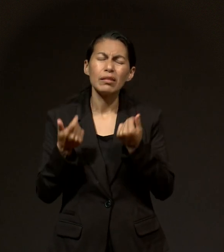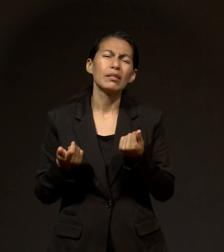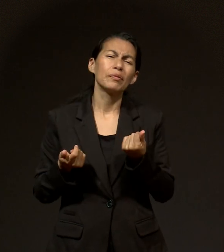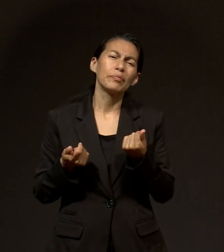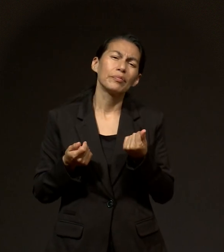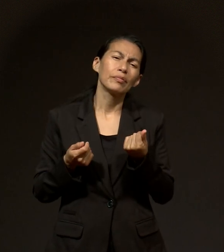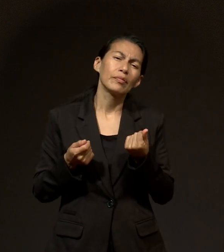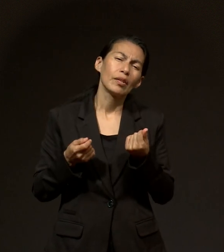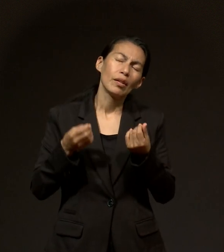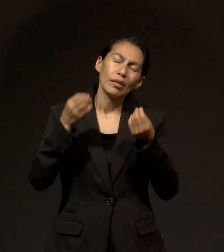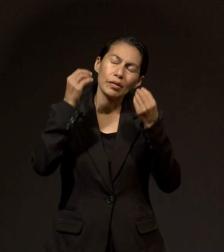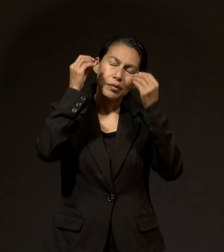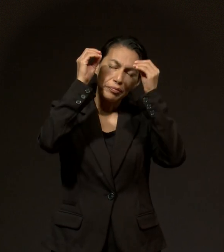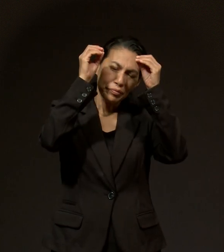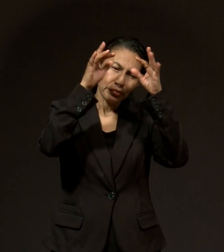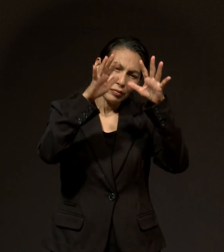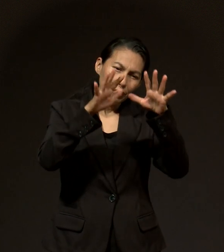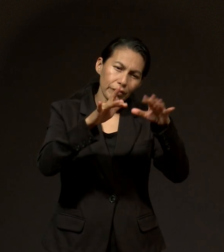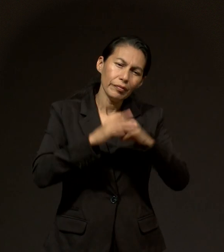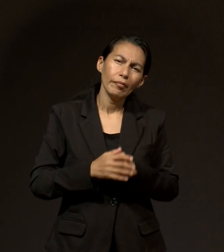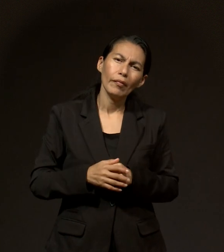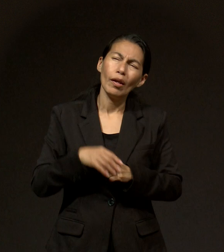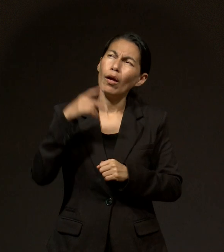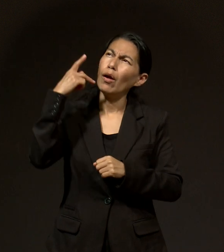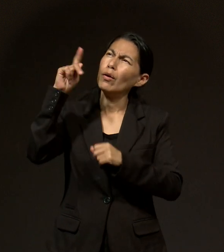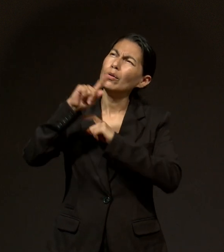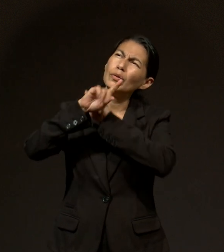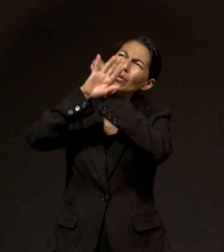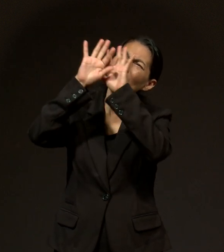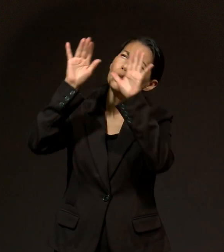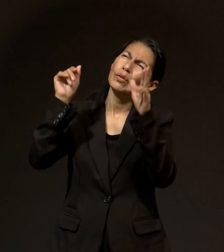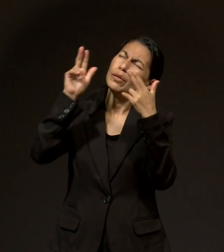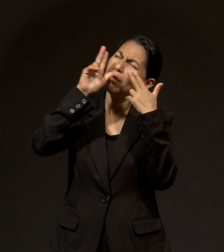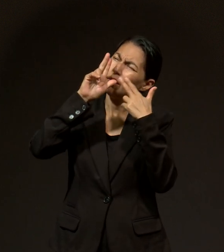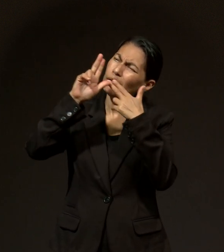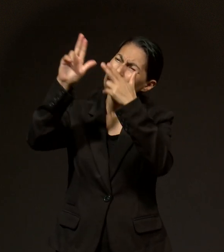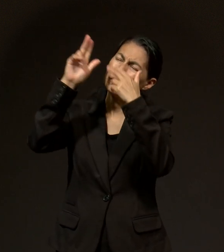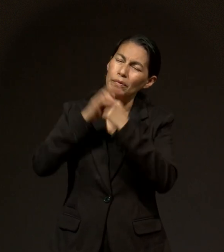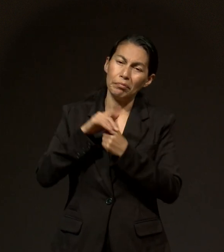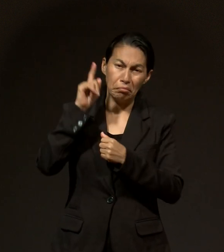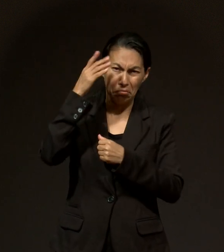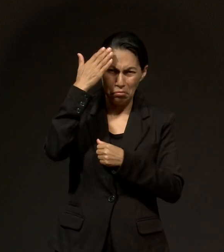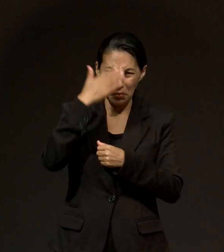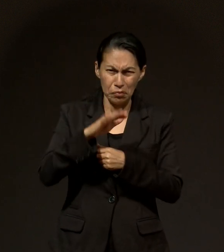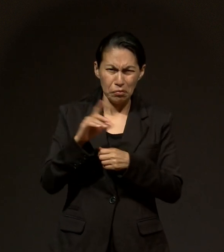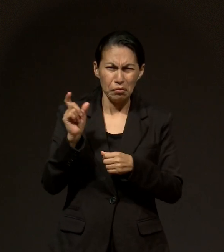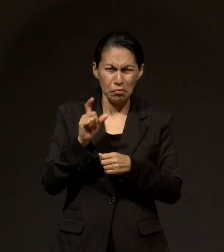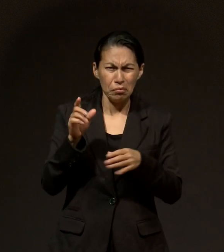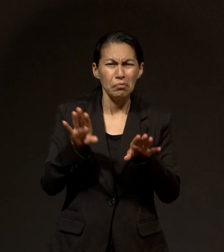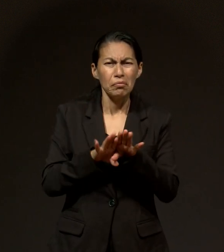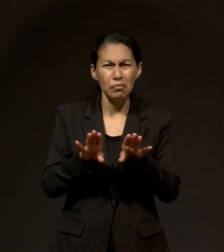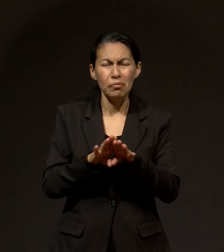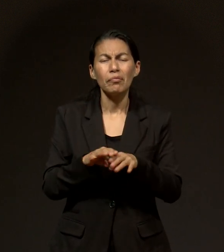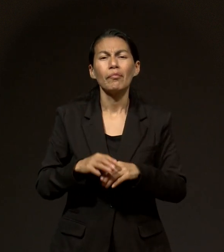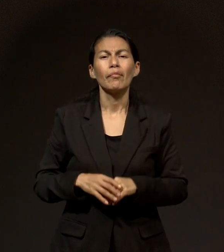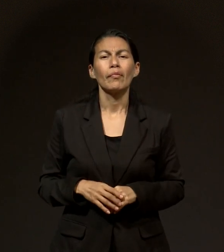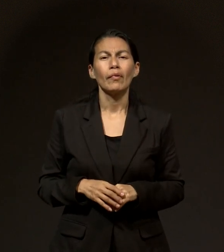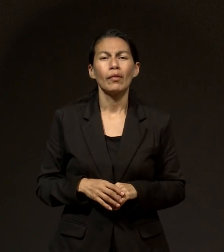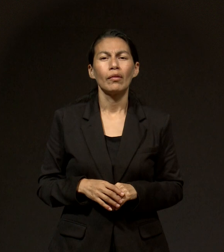Pues pueda manifestarse Para su gloria y honor El Señor sabe En qué momento Y cómo